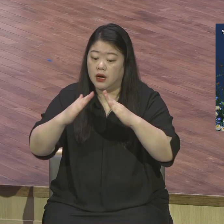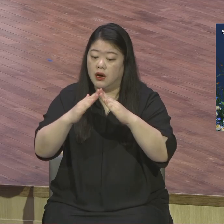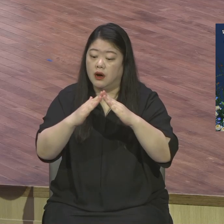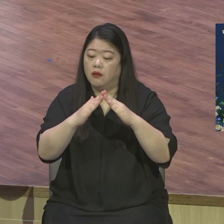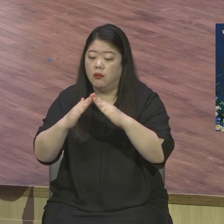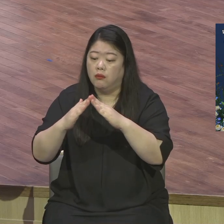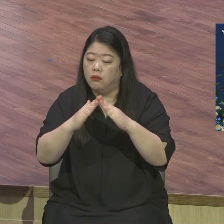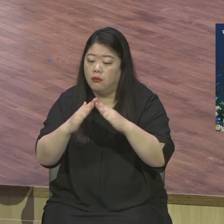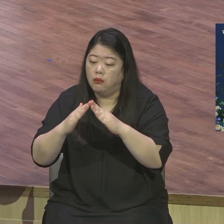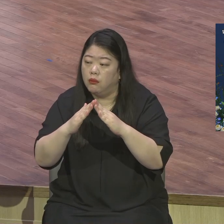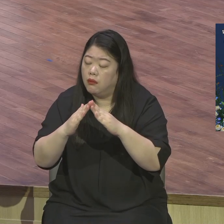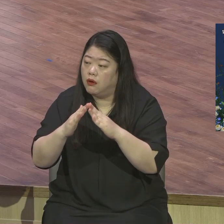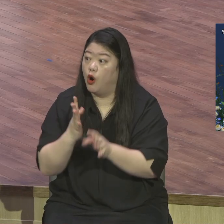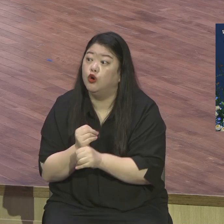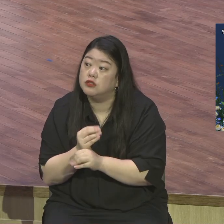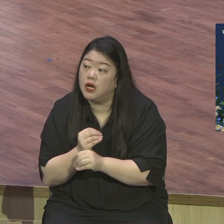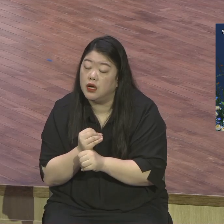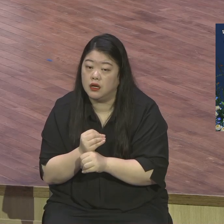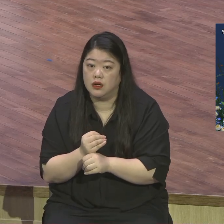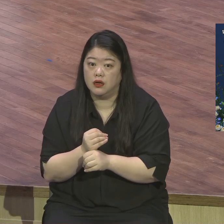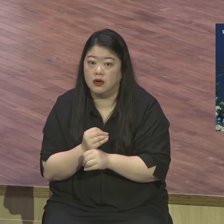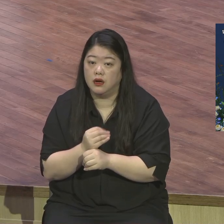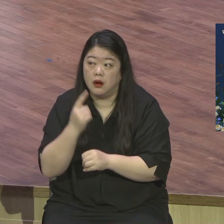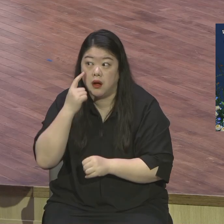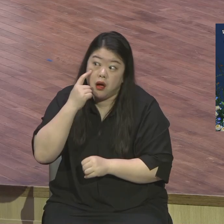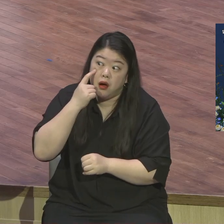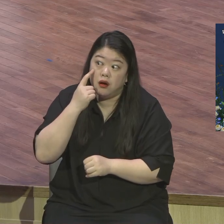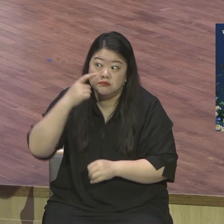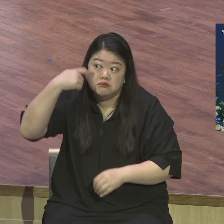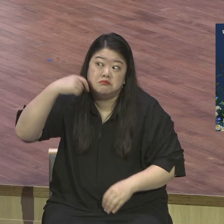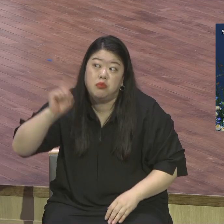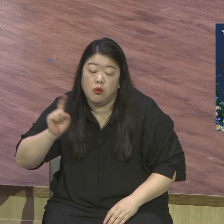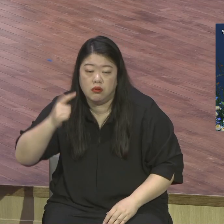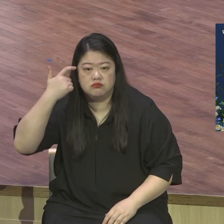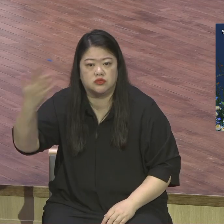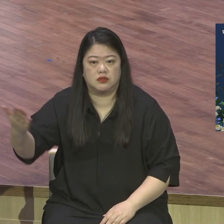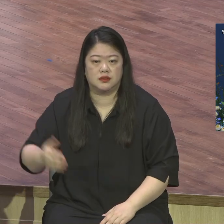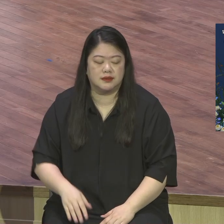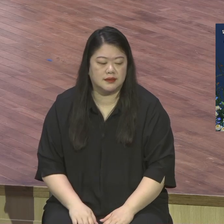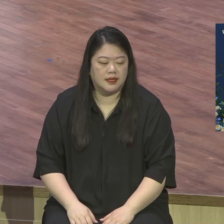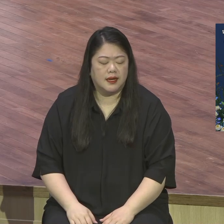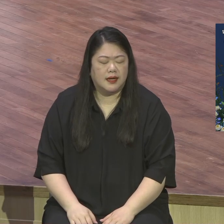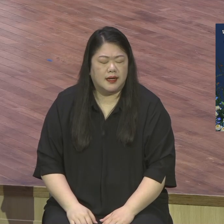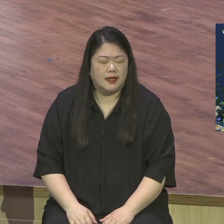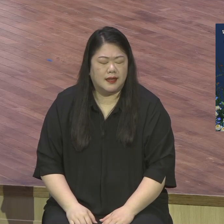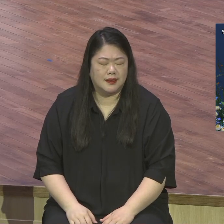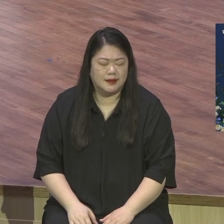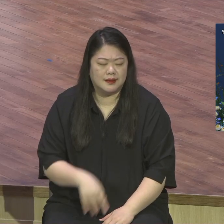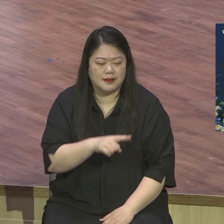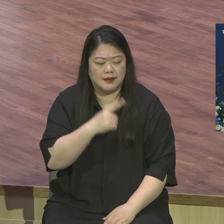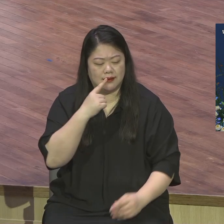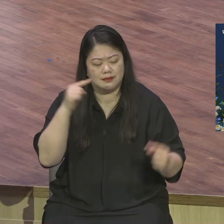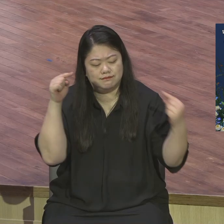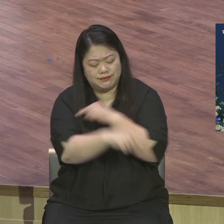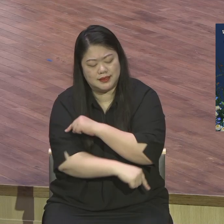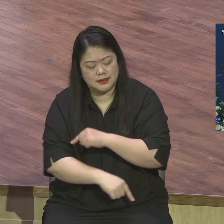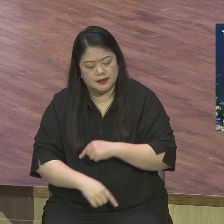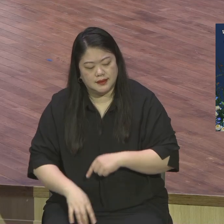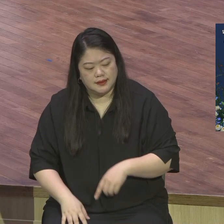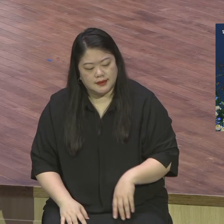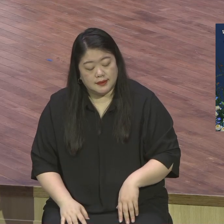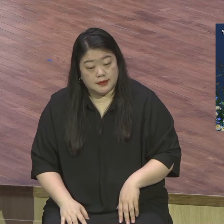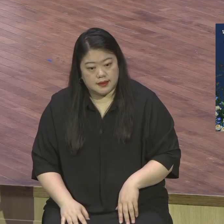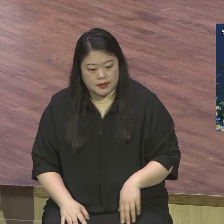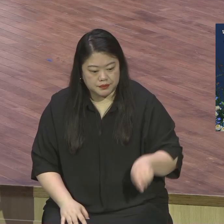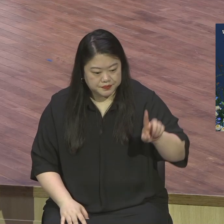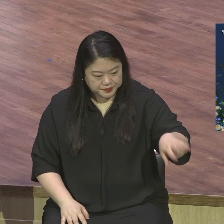예수님께서는 여기에 대해서 말세가 되면 미역의 시간표가 오기 때문에 떼기